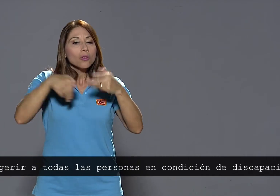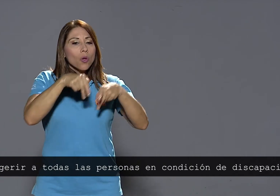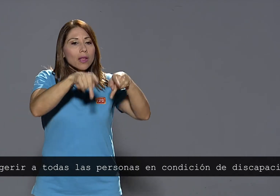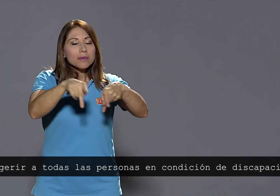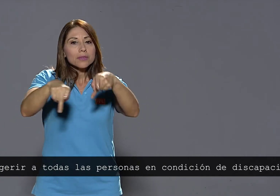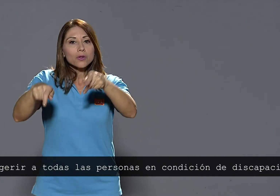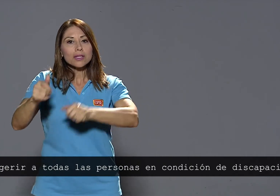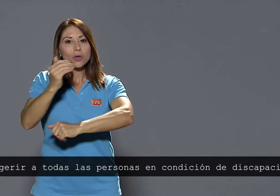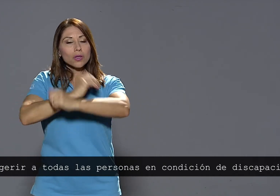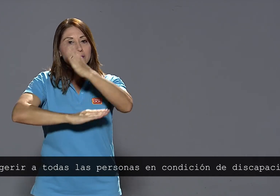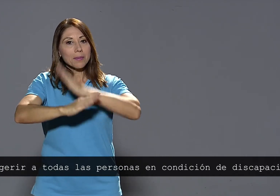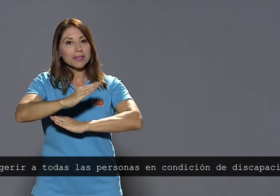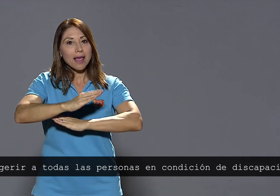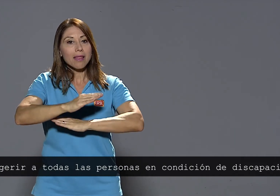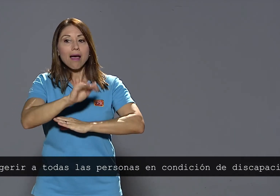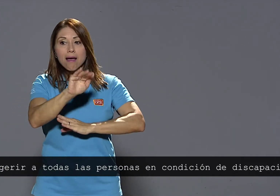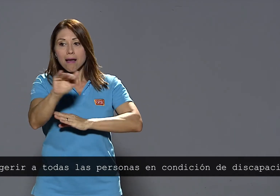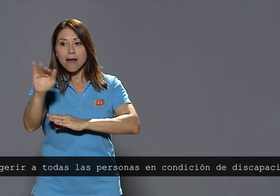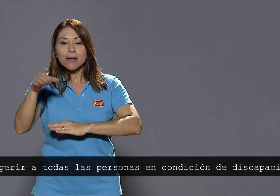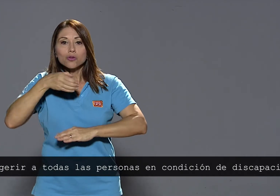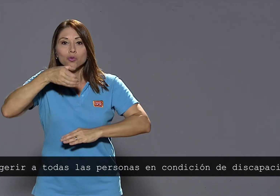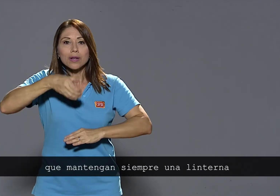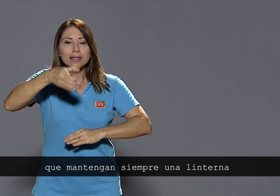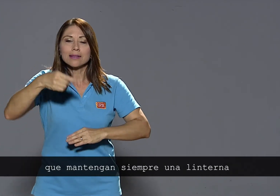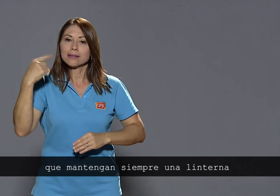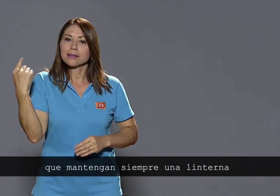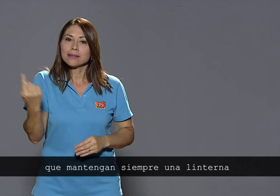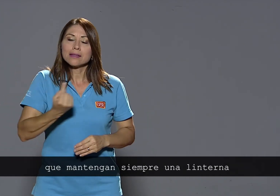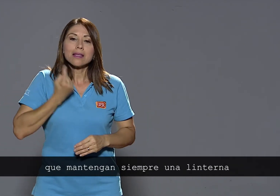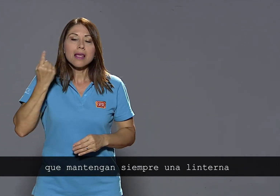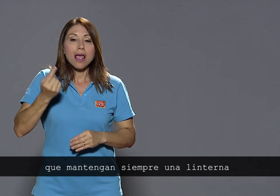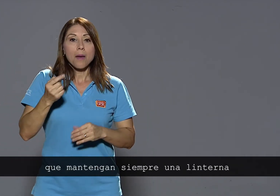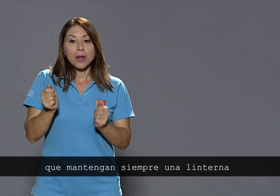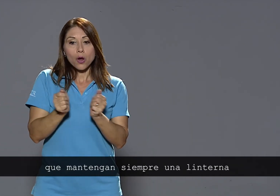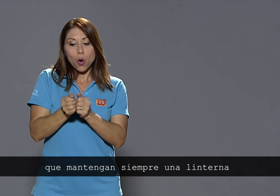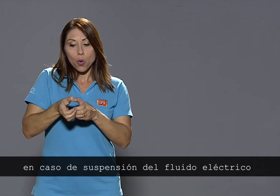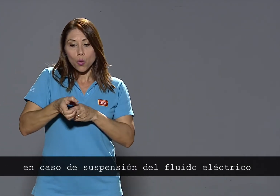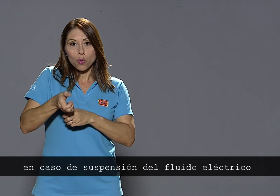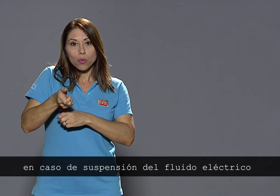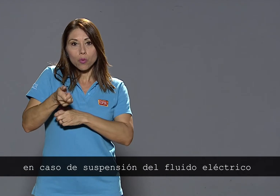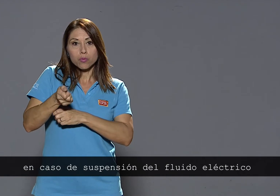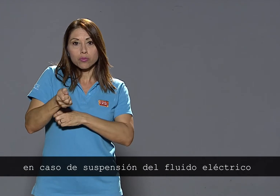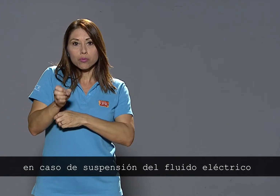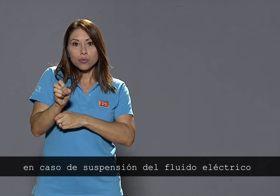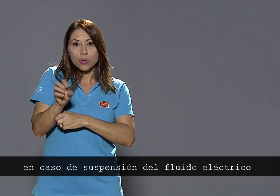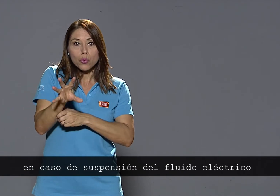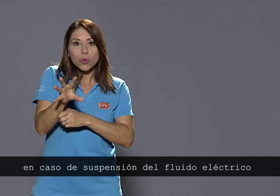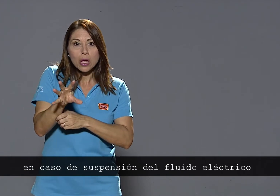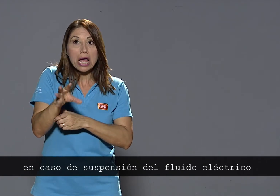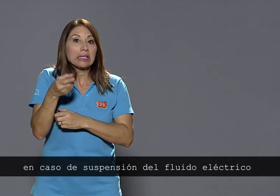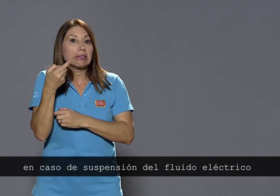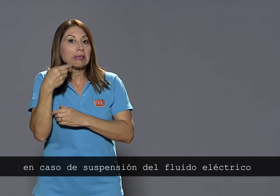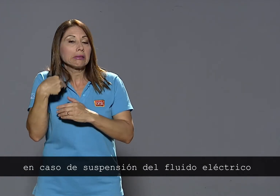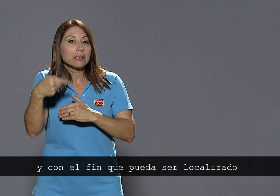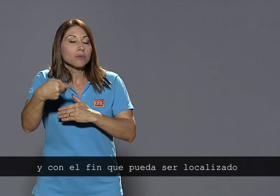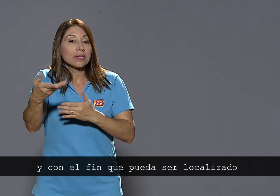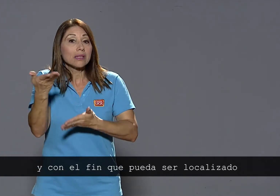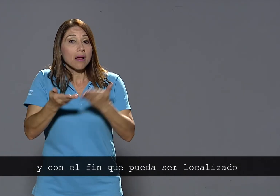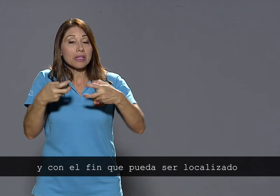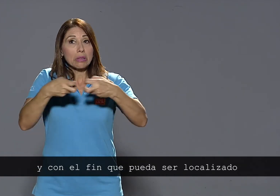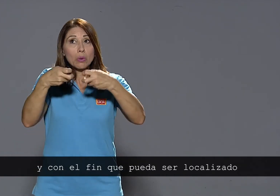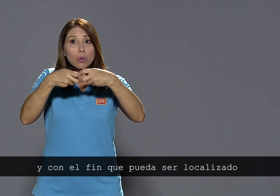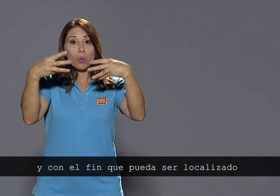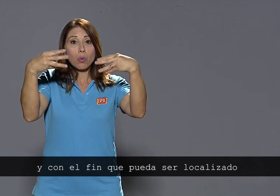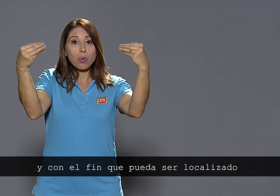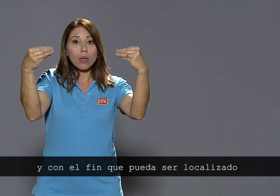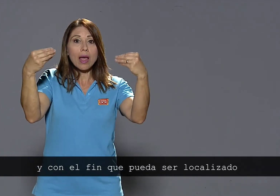Sugerir a todas las personas en condición de discapacidad que mantengan siempre una linterna en caso de suspensión del fluido eléctrico y con el